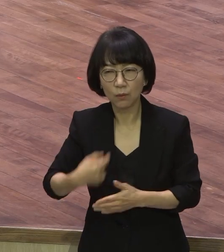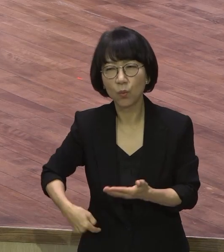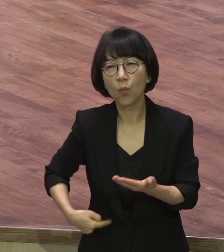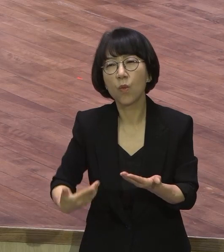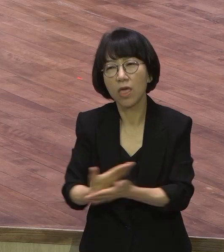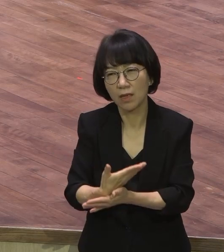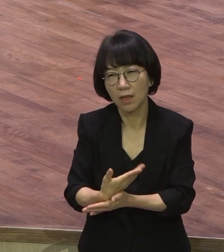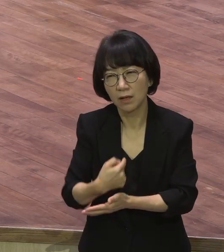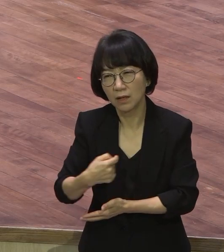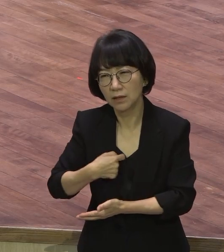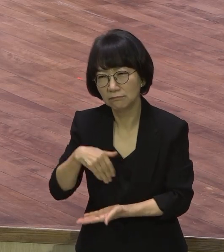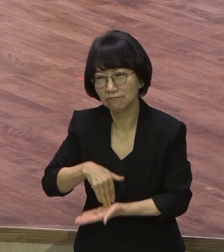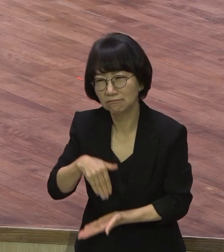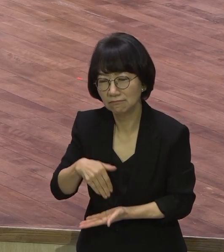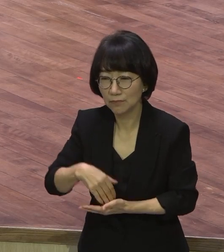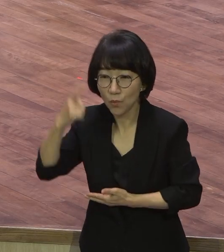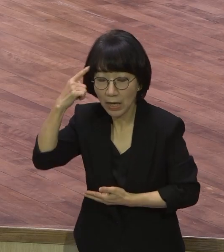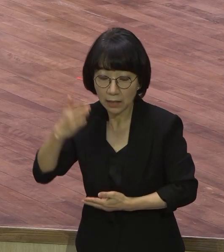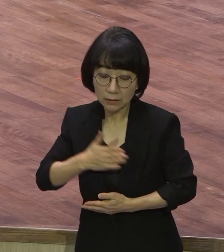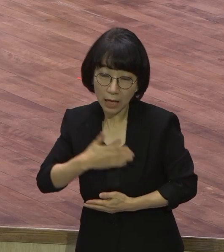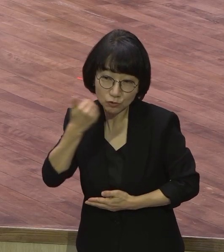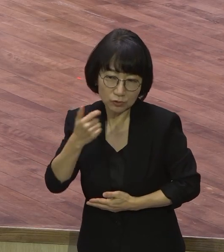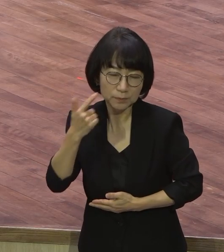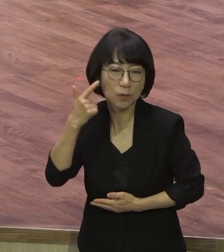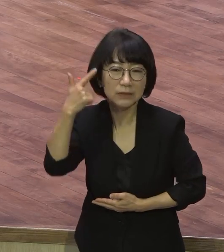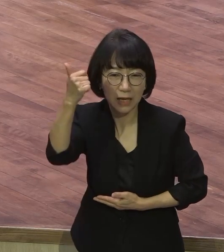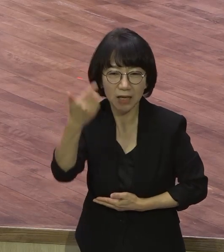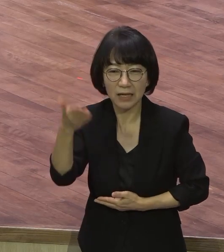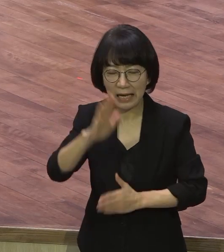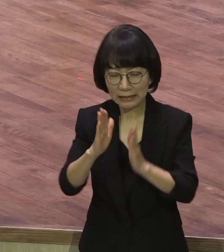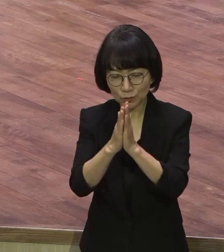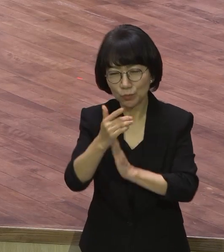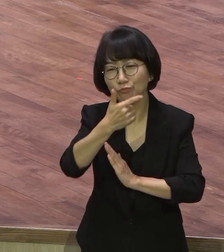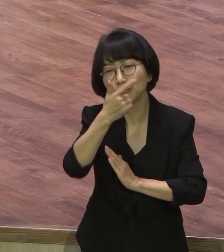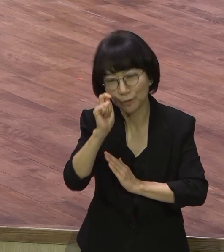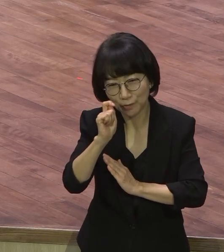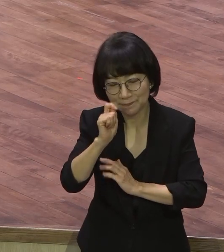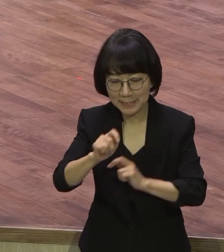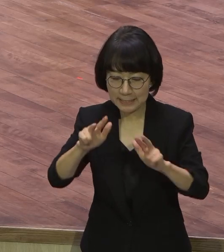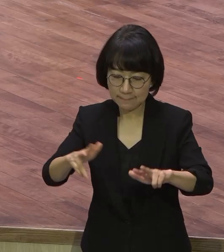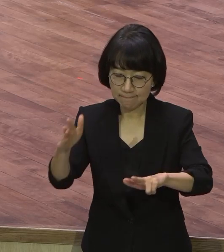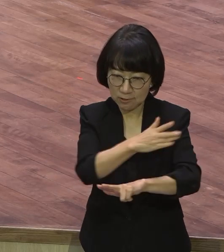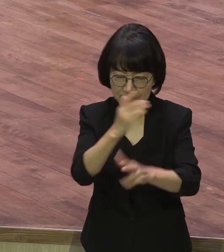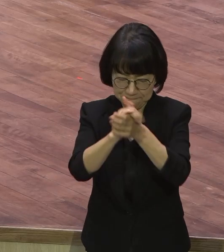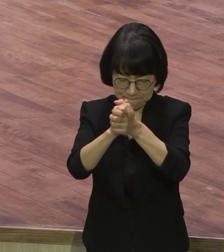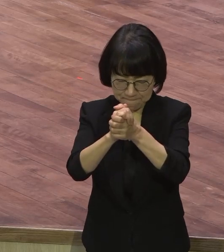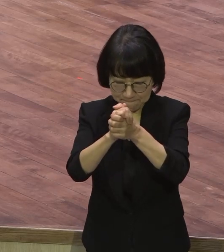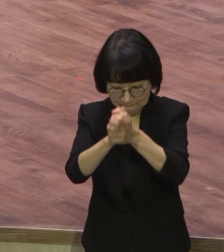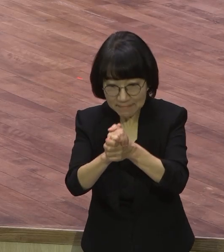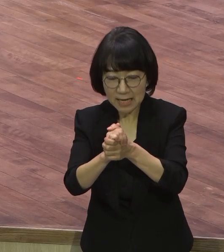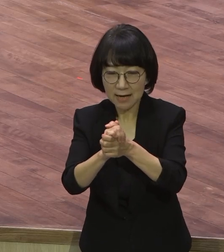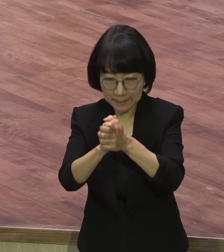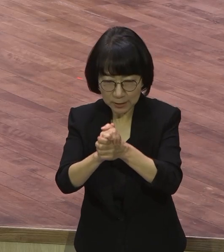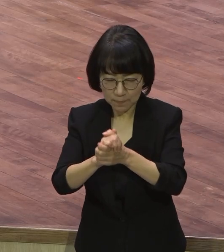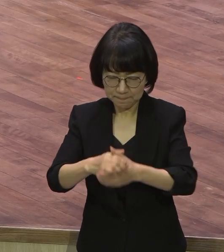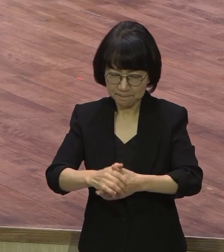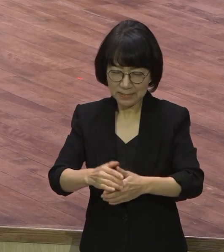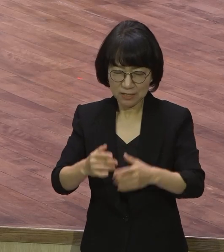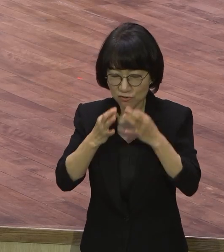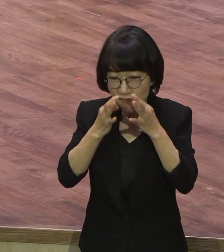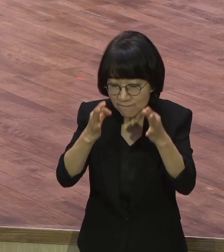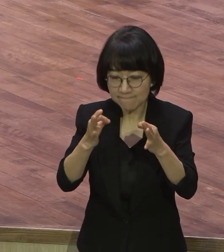기도를 많이 안 했습니다. 기도를 안 해서 내가 기도를 지금부터라도 기도를 정말로 하겠습니다.